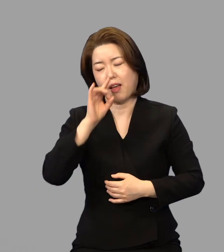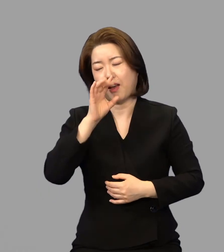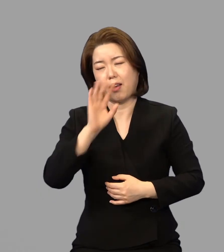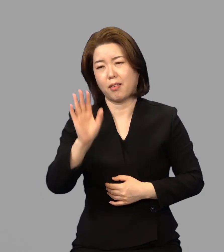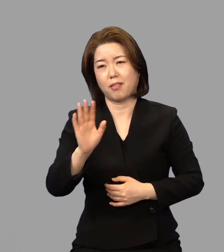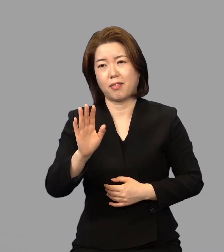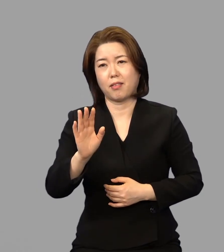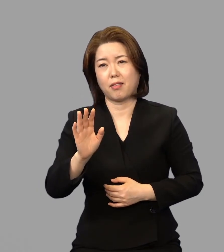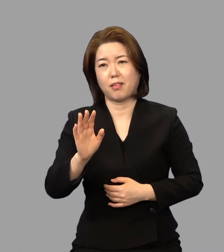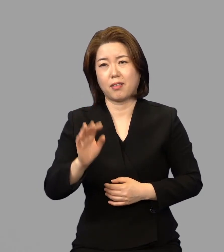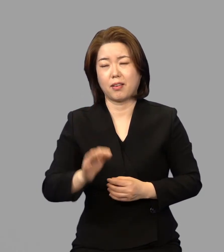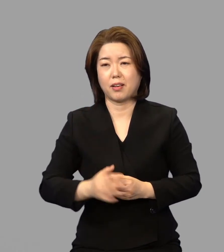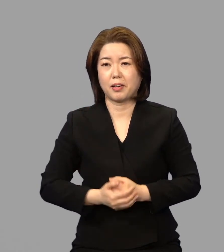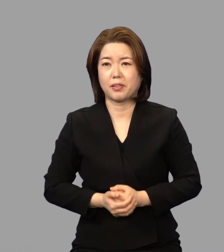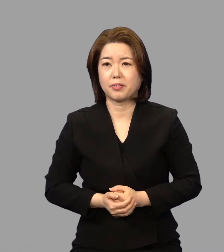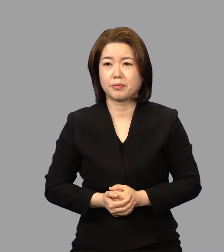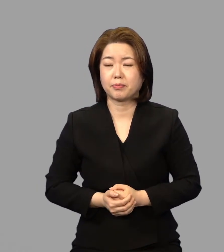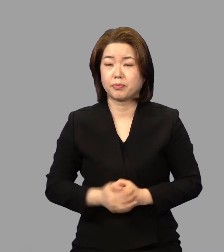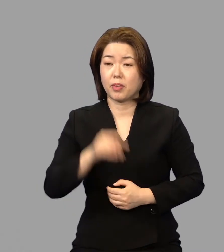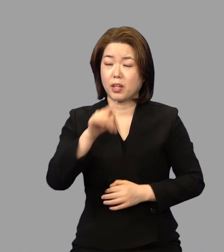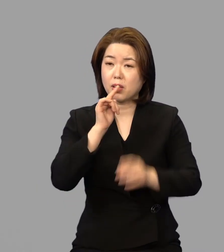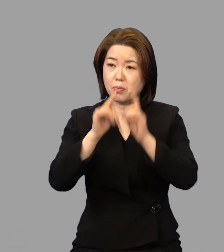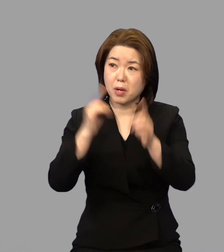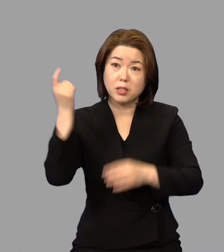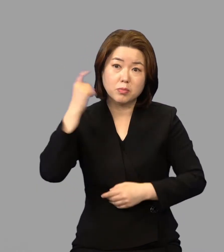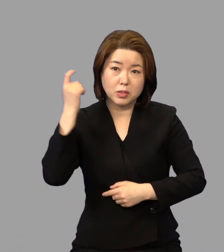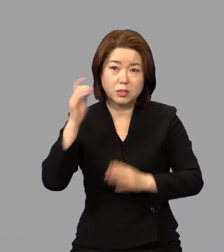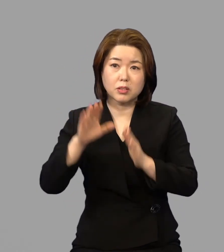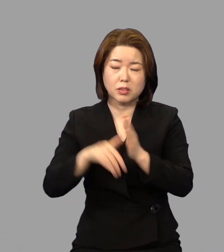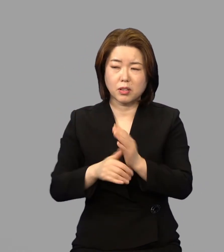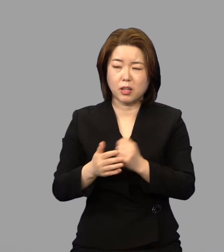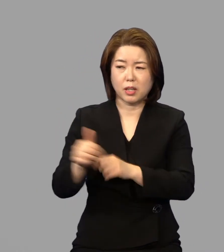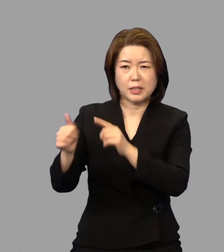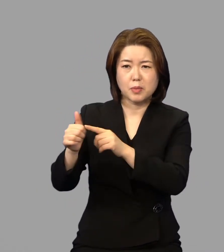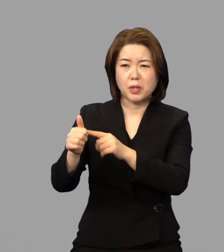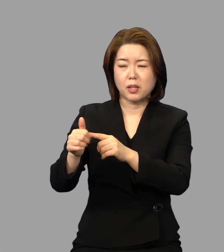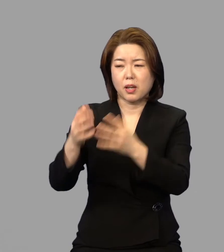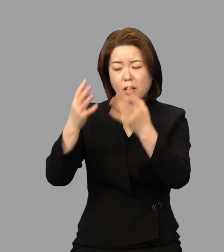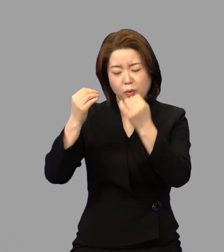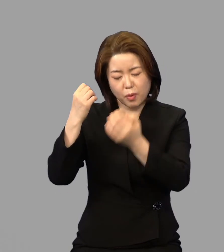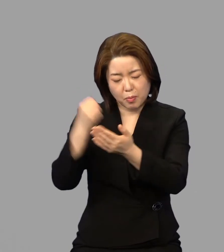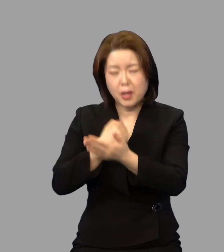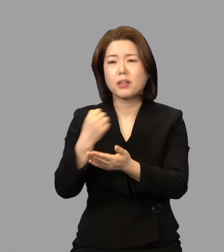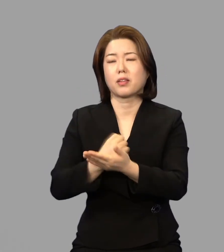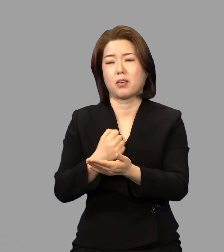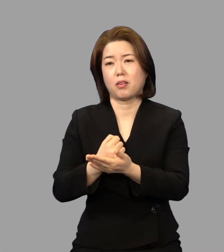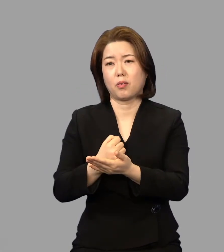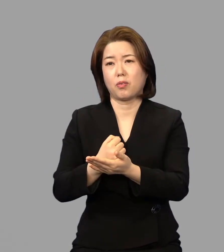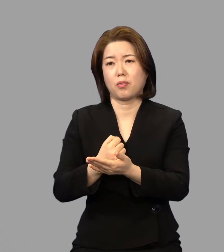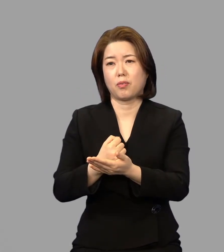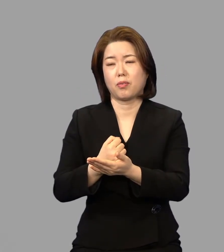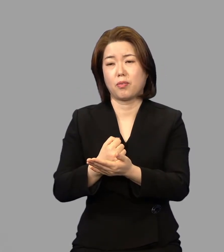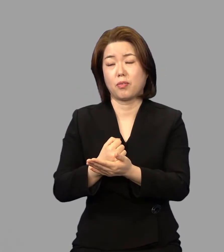돼요. 그 말씀을 들을 때 그분이 얼마나 참 안타까운지,